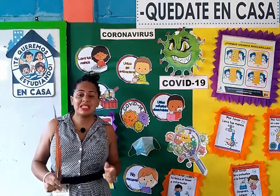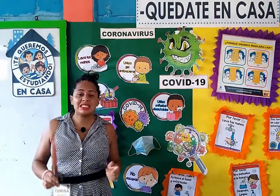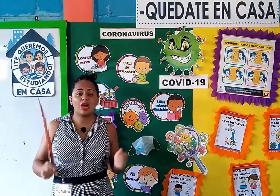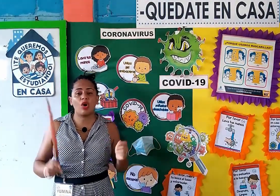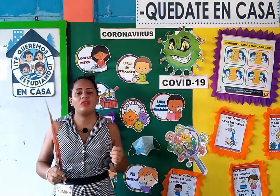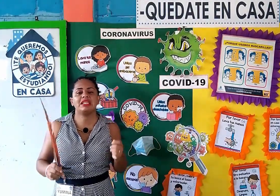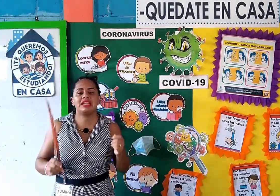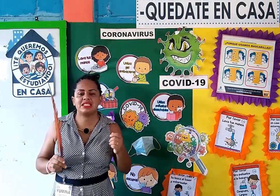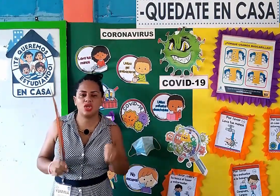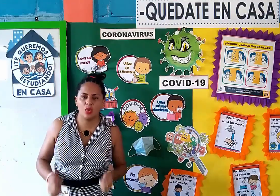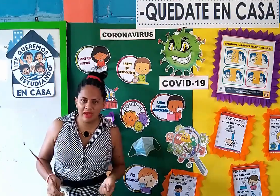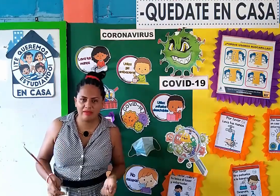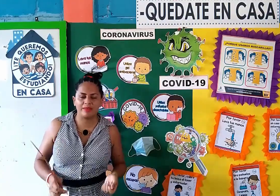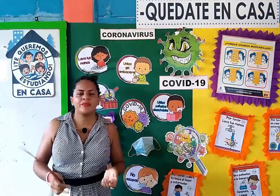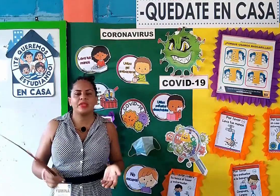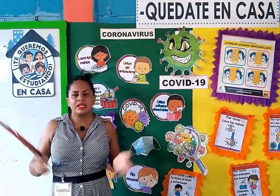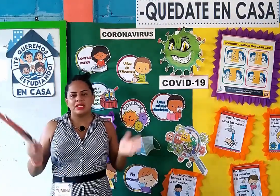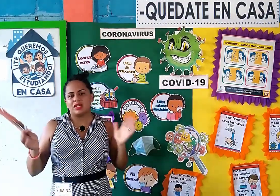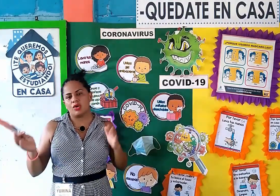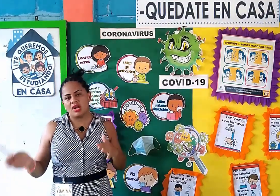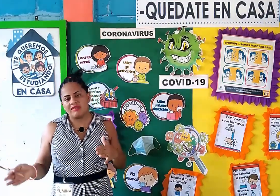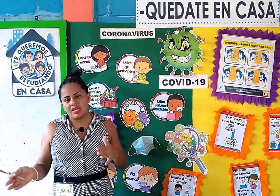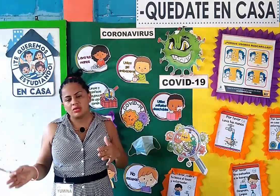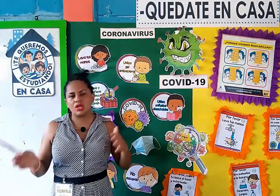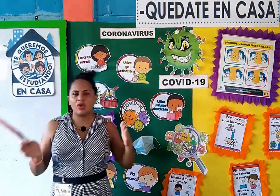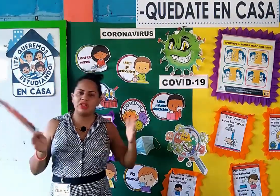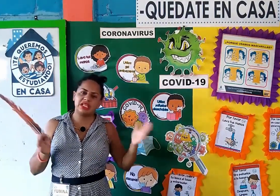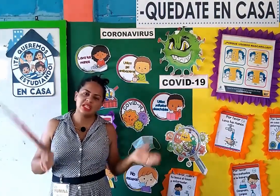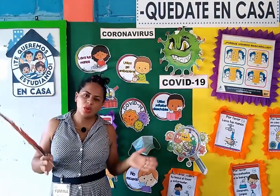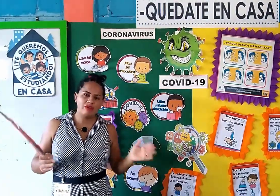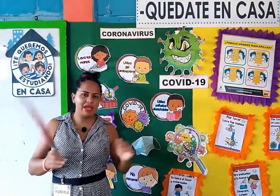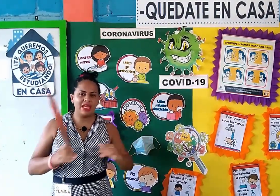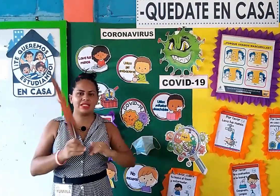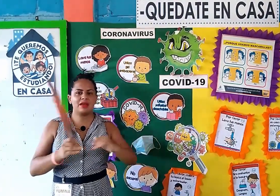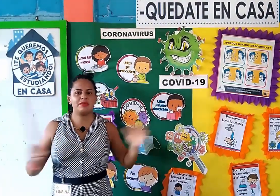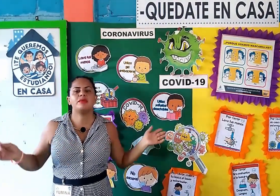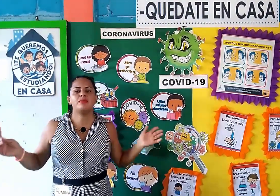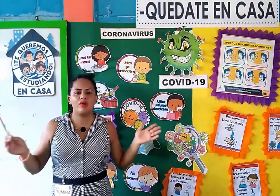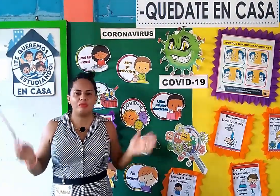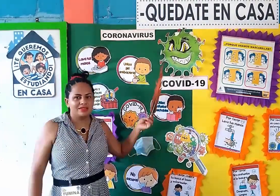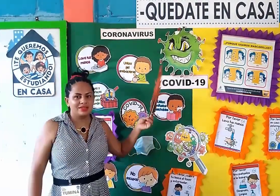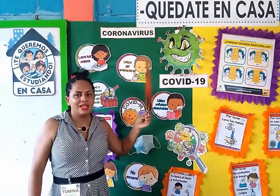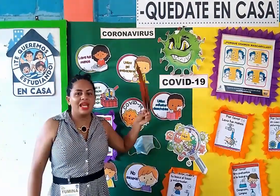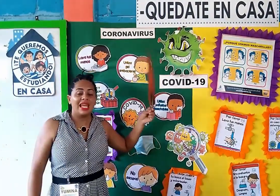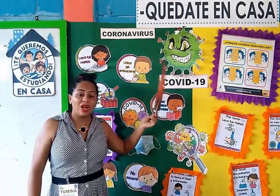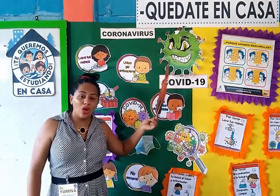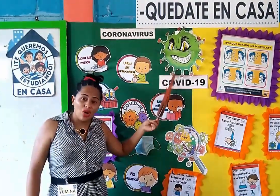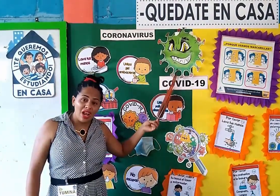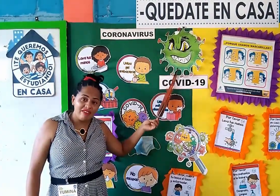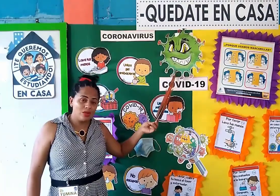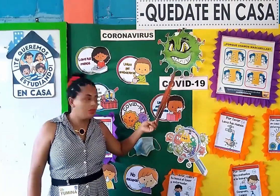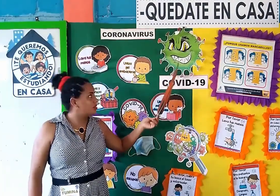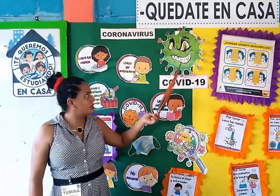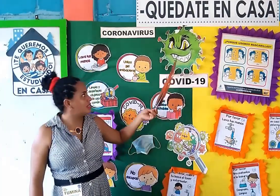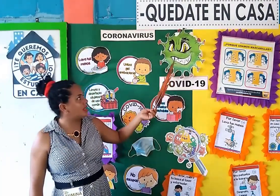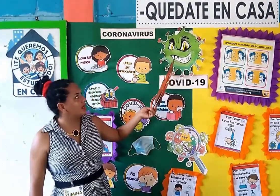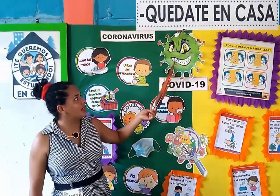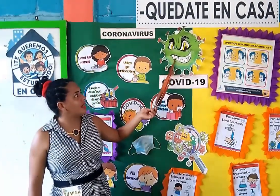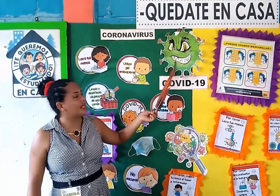dicen COVID-19. Coronavirus y COVID-19 es el mismo virus. El coronavirus es